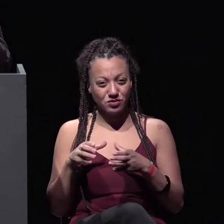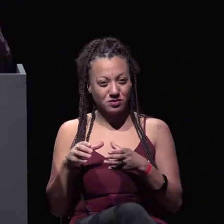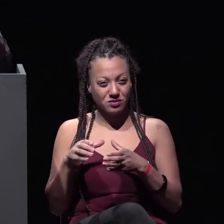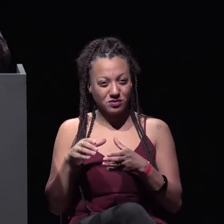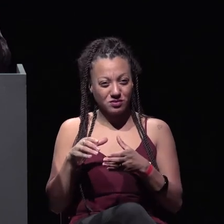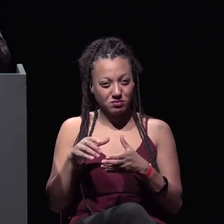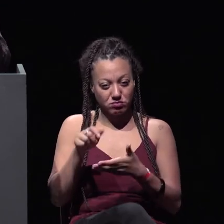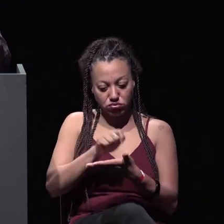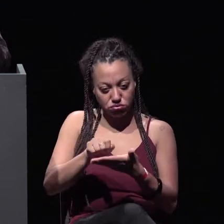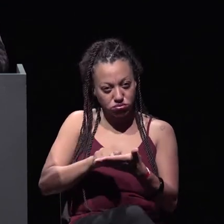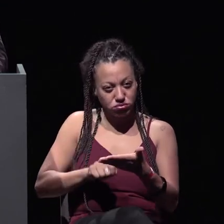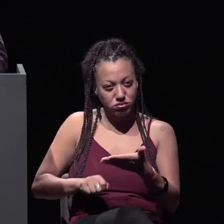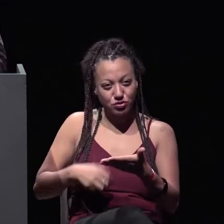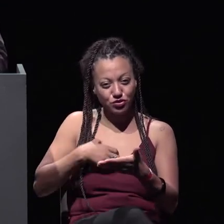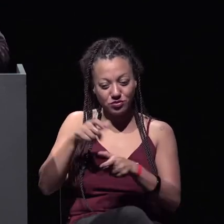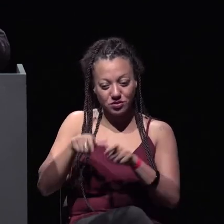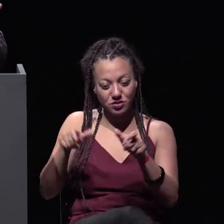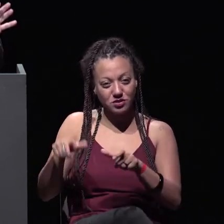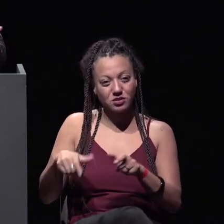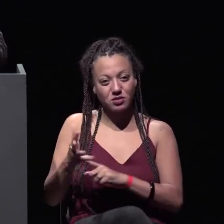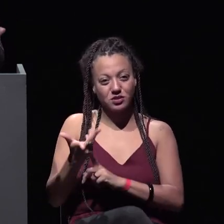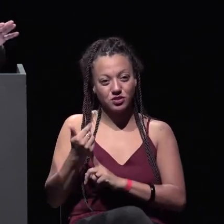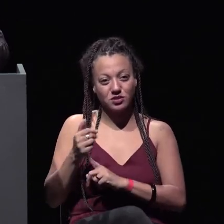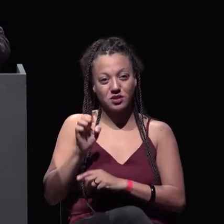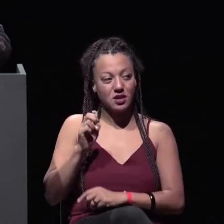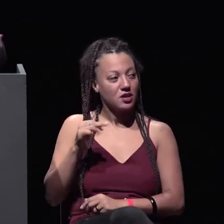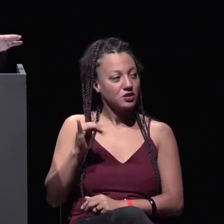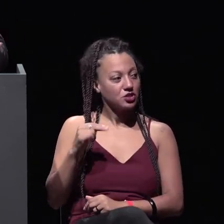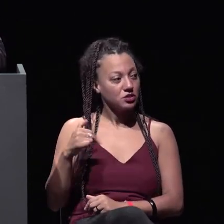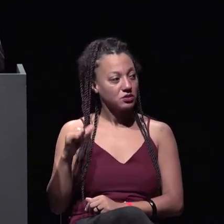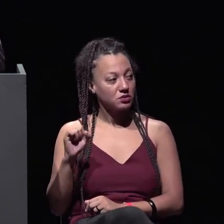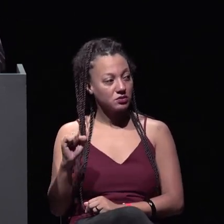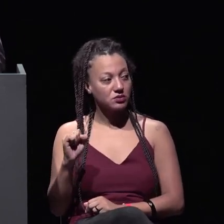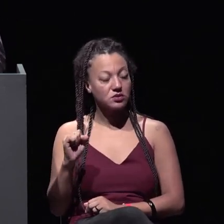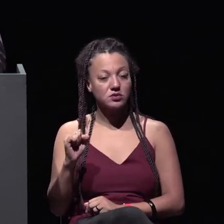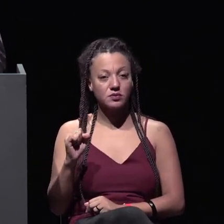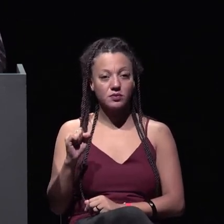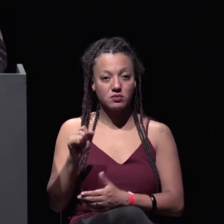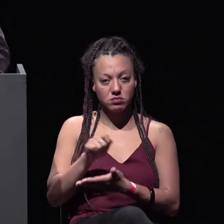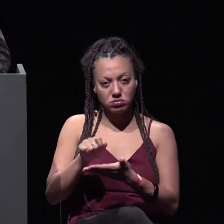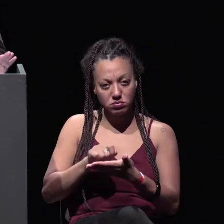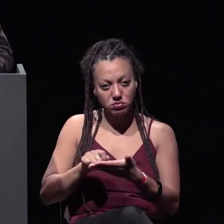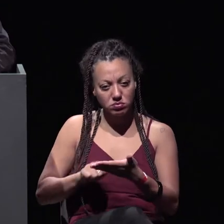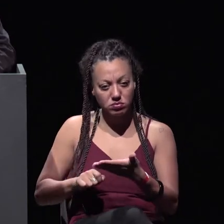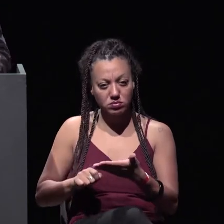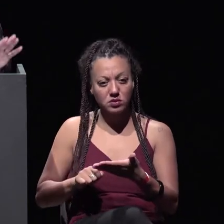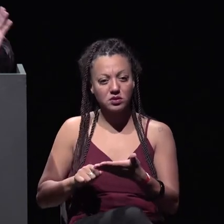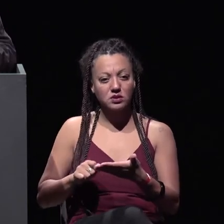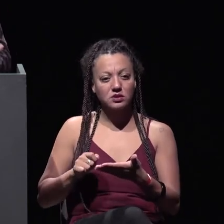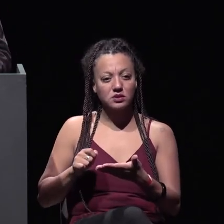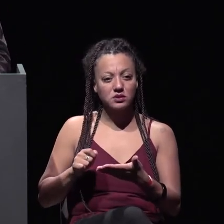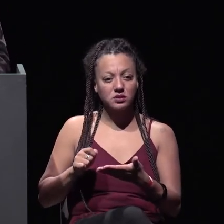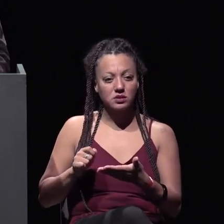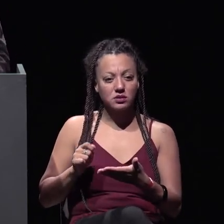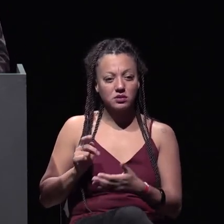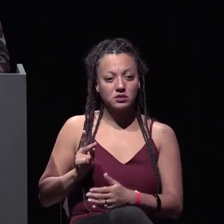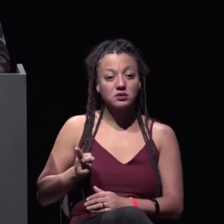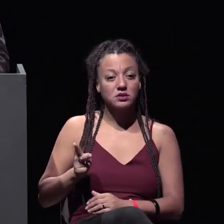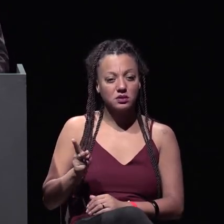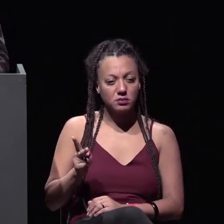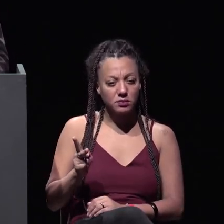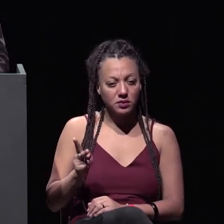desses artistas no caso brasileiro isso sempre foi absolutamente fluido e nós temos inúmeros casos